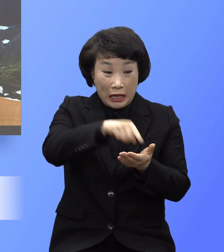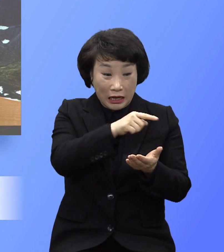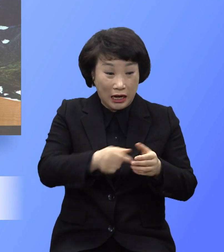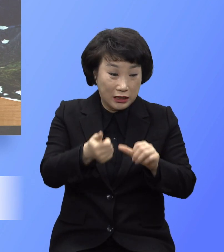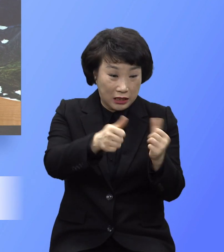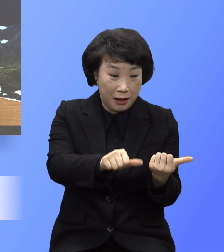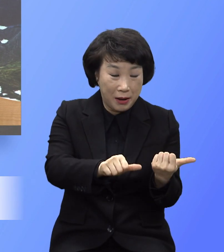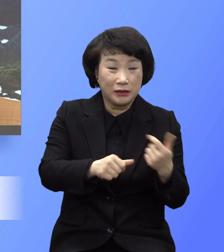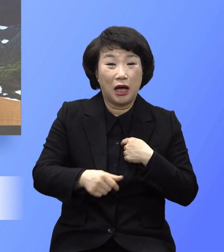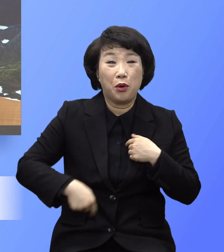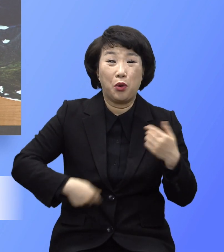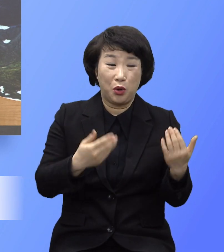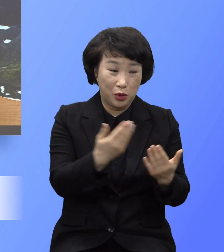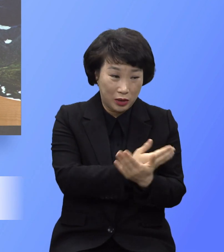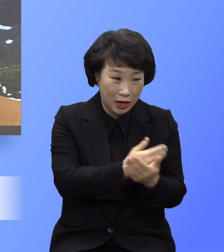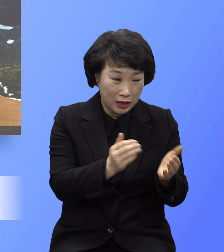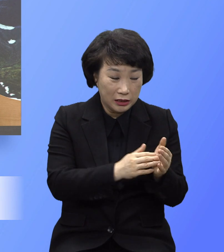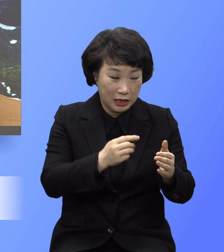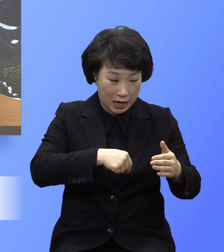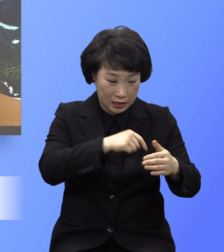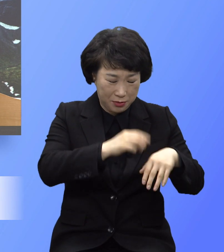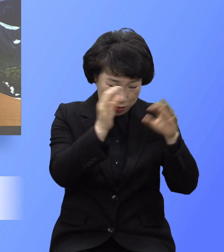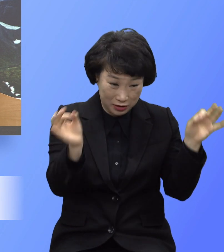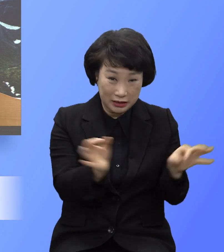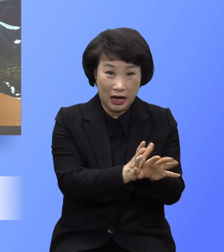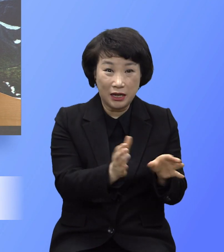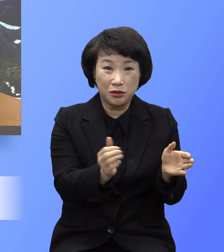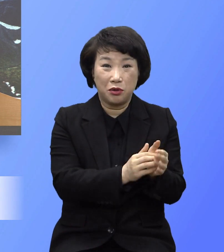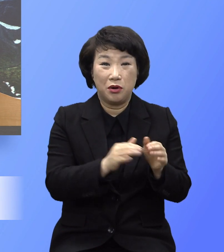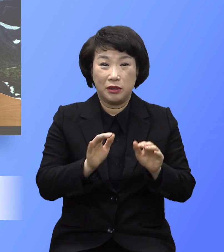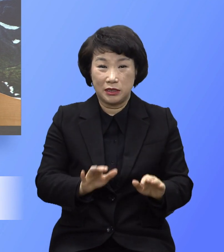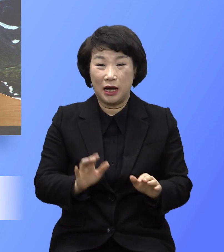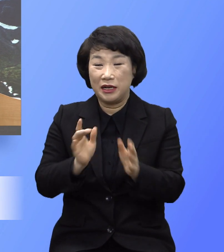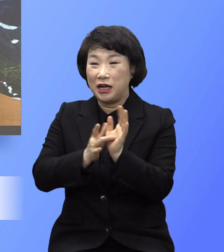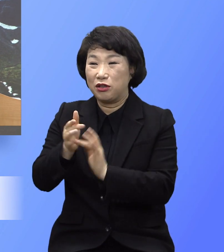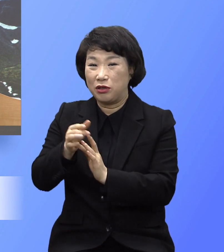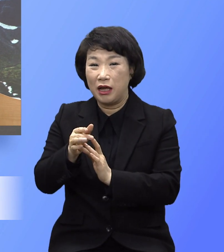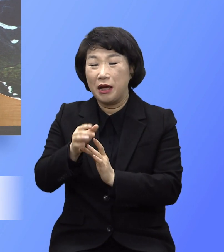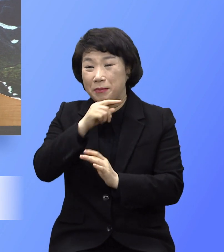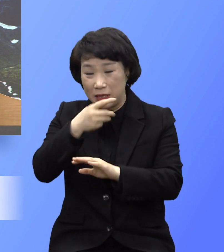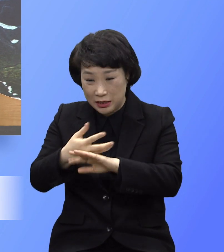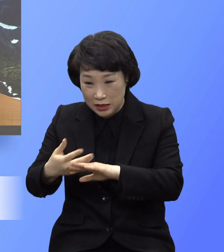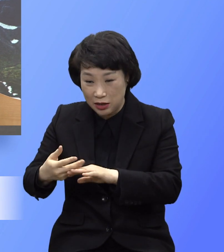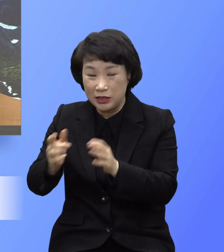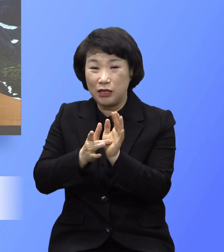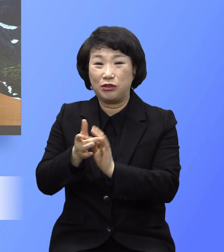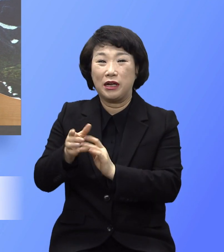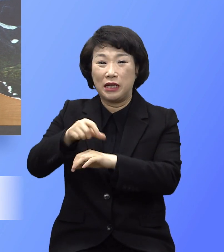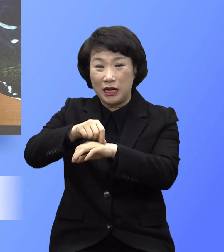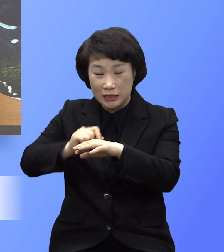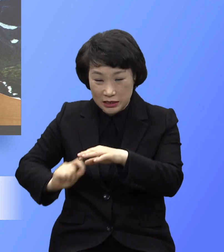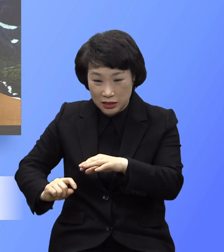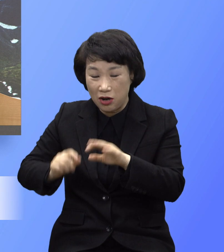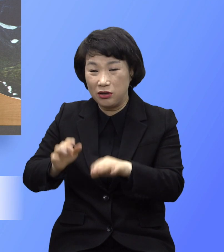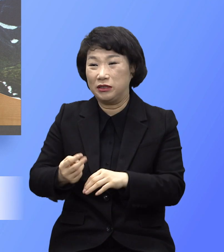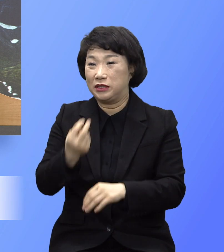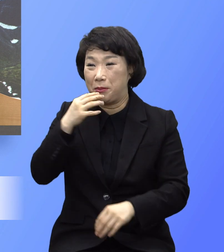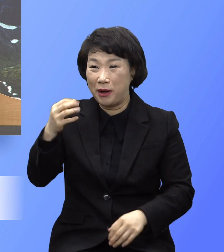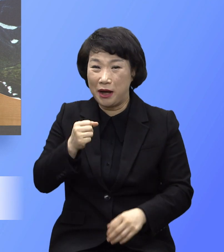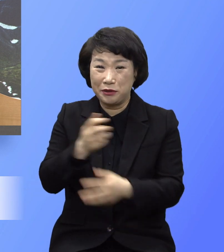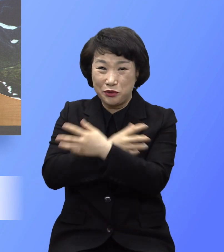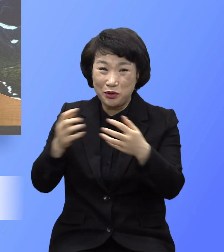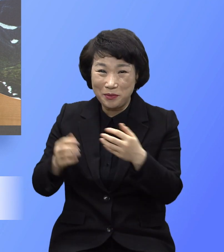사망한 회개를 통해서 내게서 빠져나가고 예수의 그 피와 그 찢어진 살의